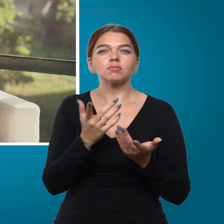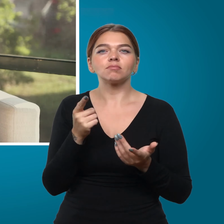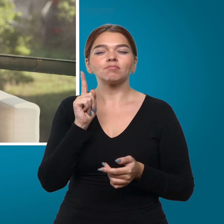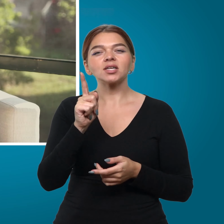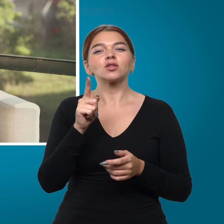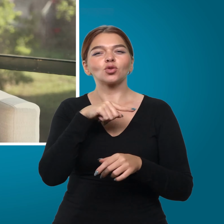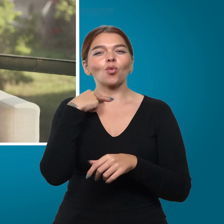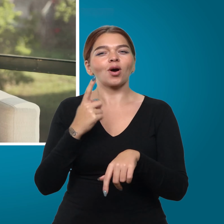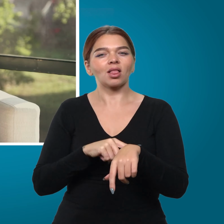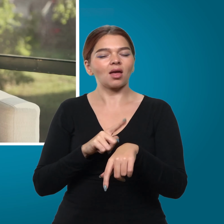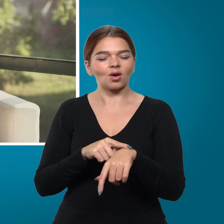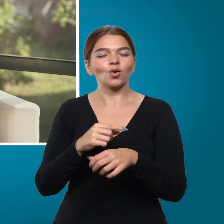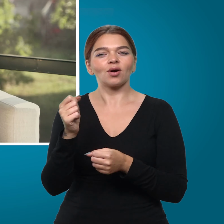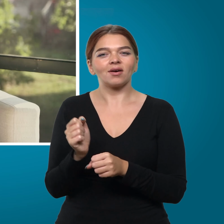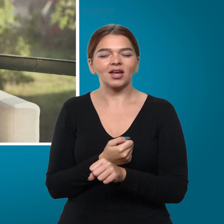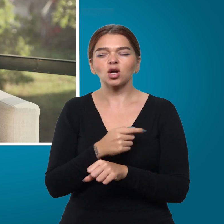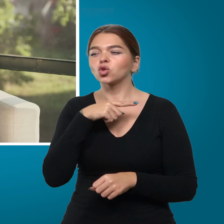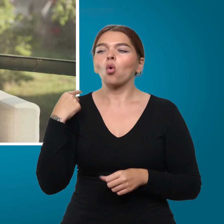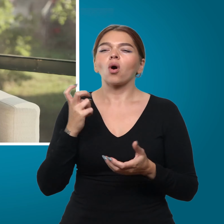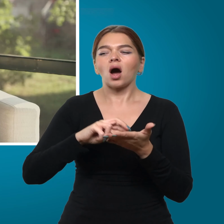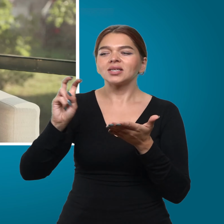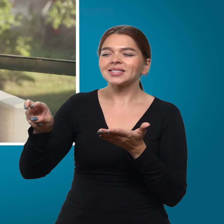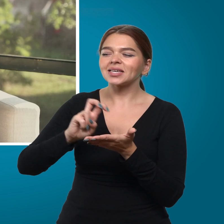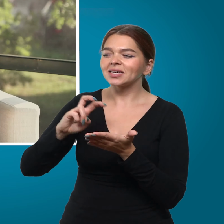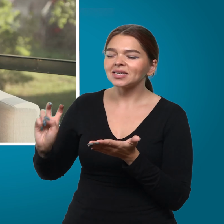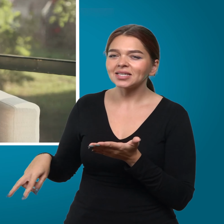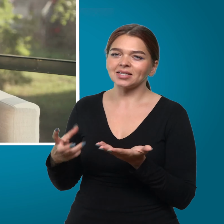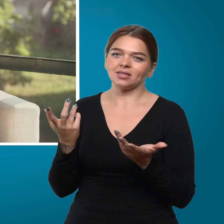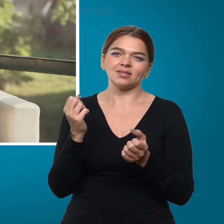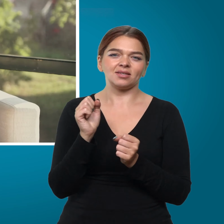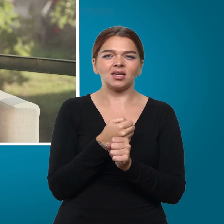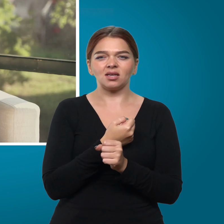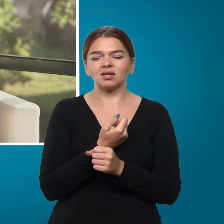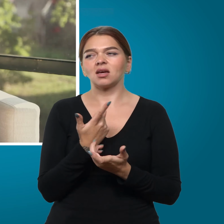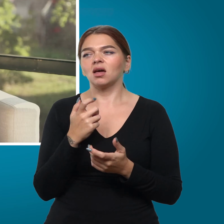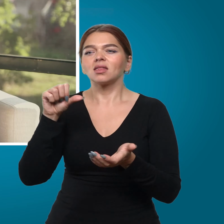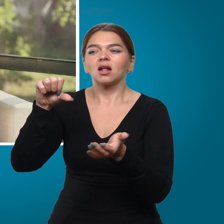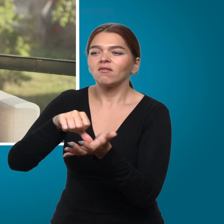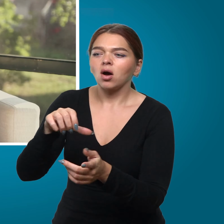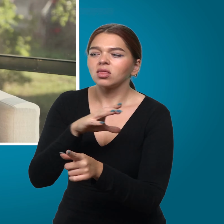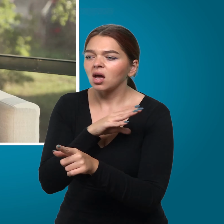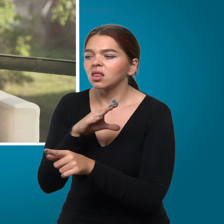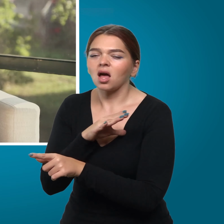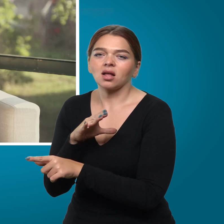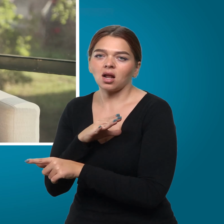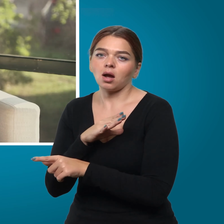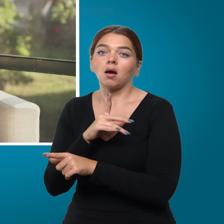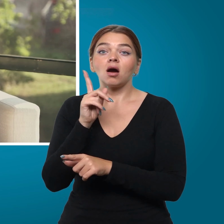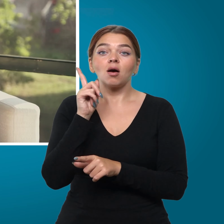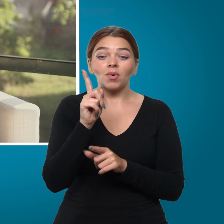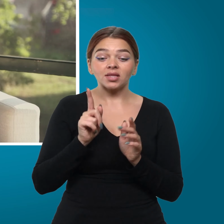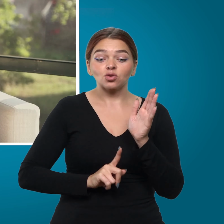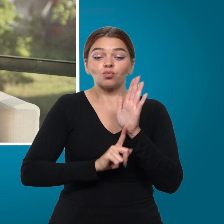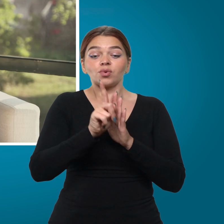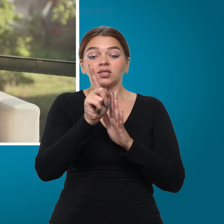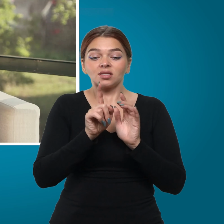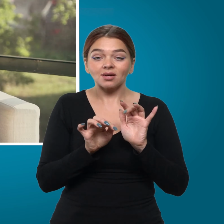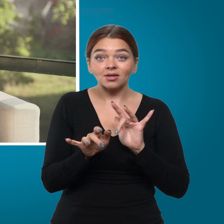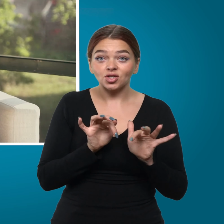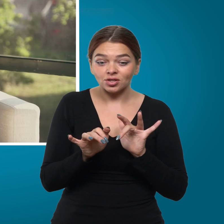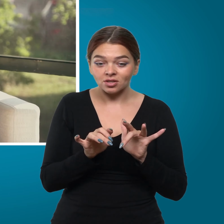veikti. Ir dabar iš tikrųjų yra tas, vėl kirba norisi labai rašyti toliau, bet aš žinau, kiek tai laiko atims. Aš žinau,